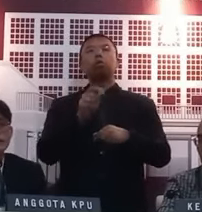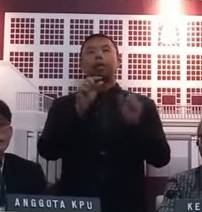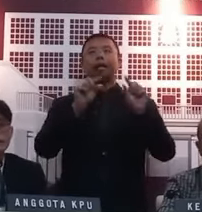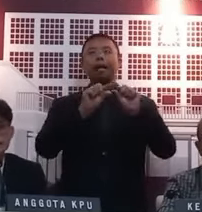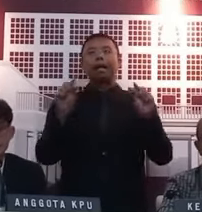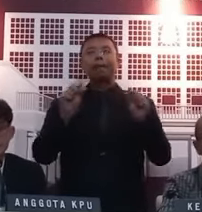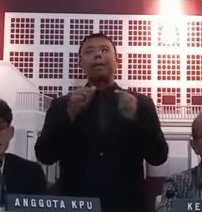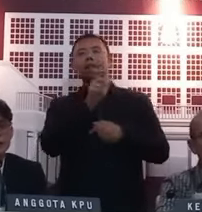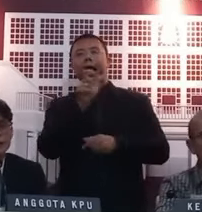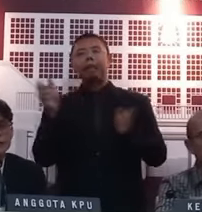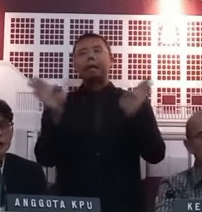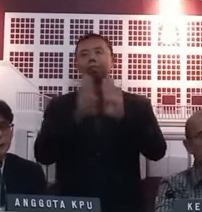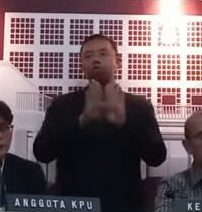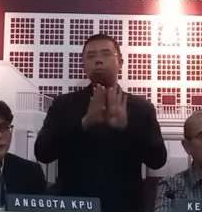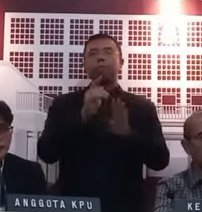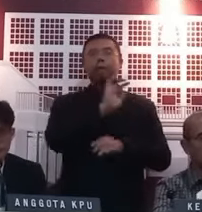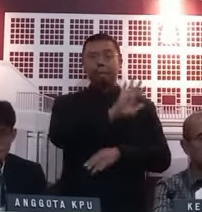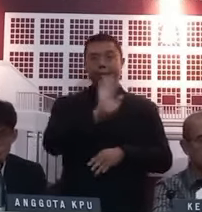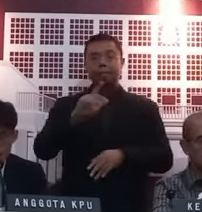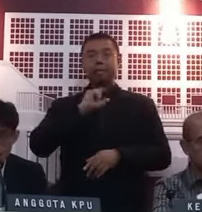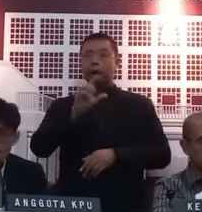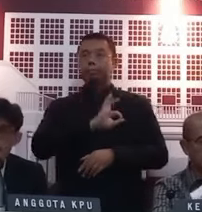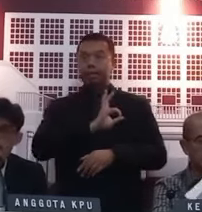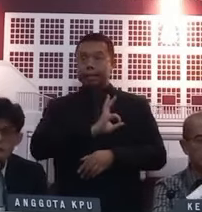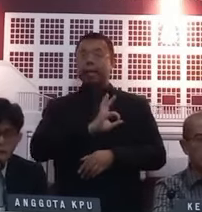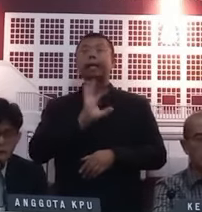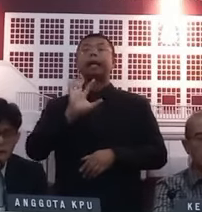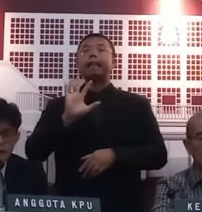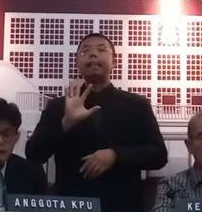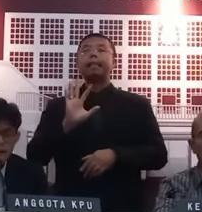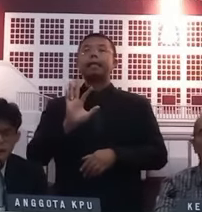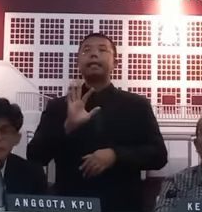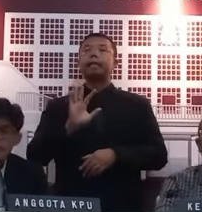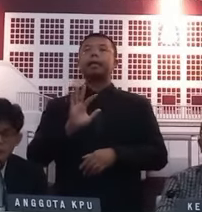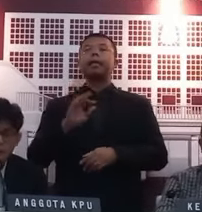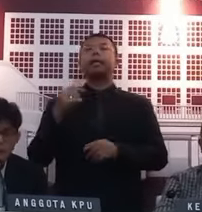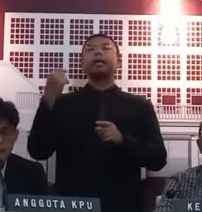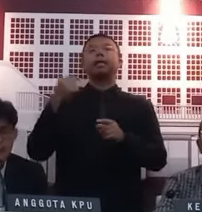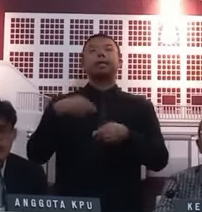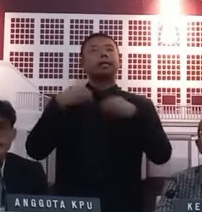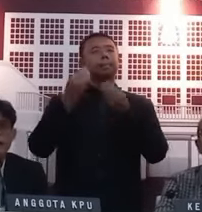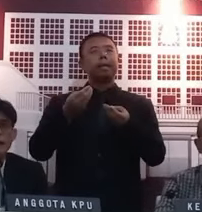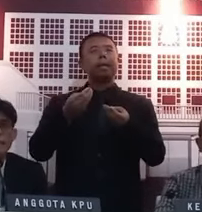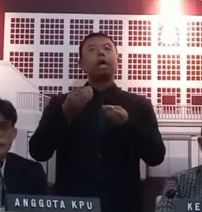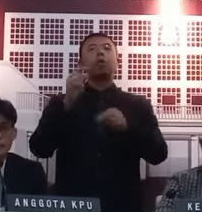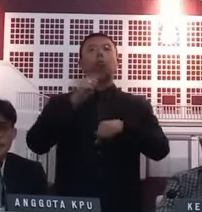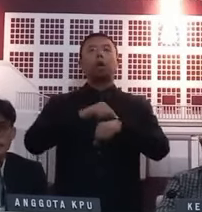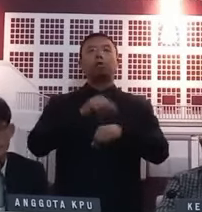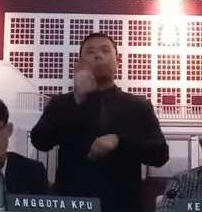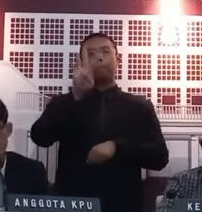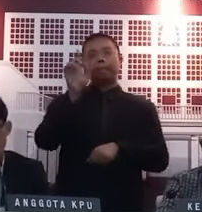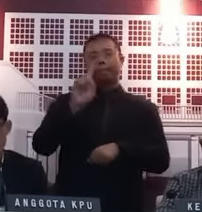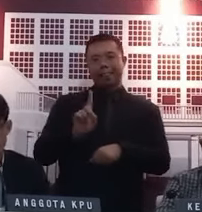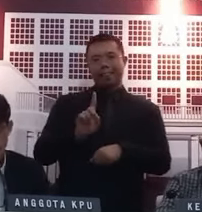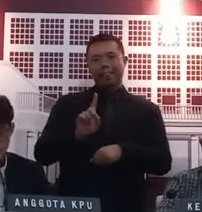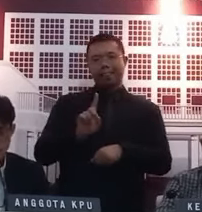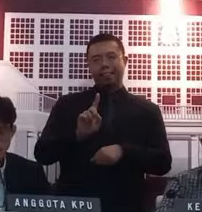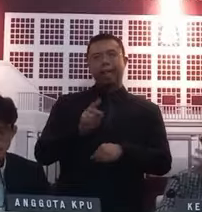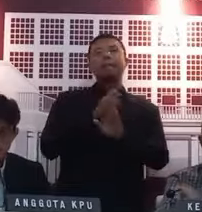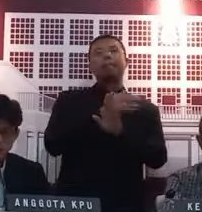dari masing-masing calon presiden akan dipenuhi sebanyak 4 menit